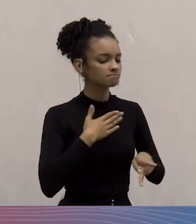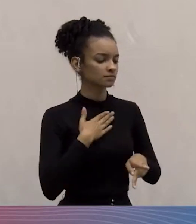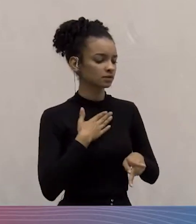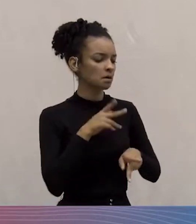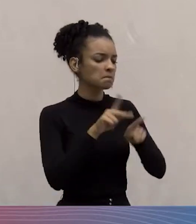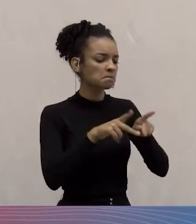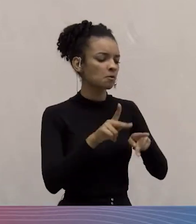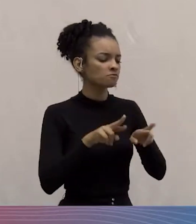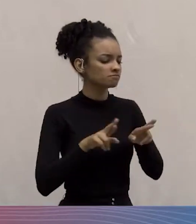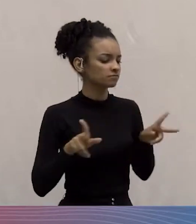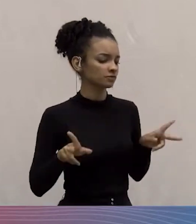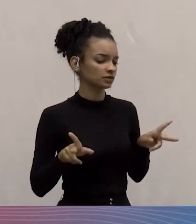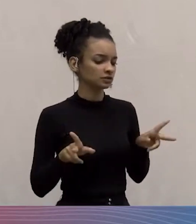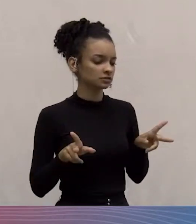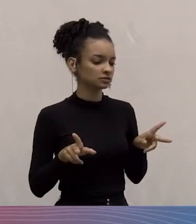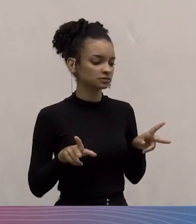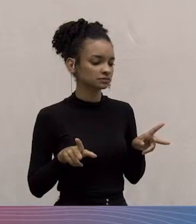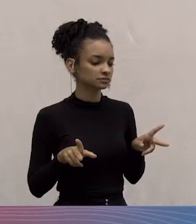povo diferente.